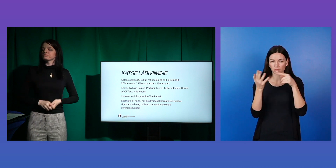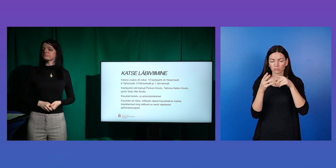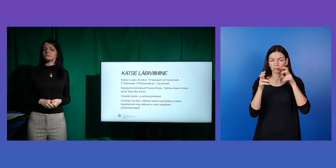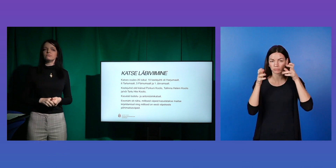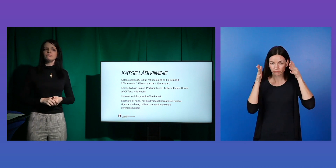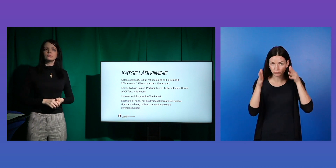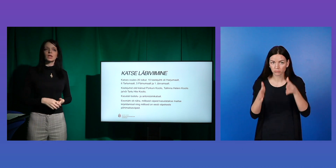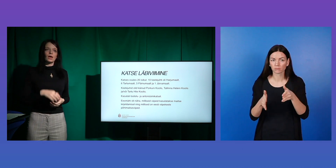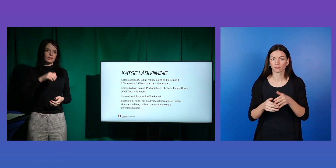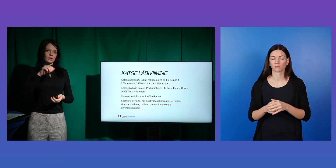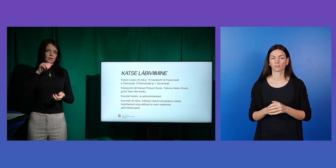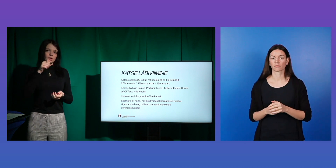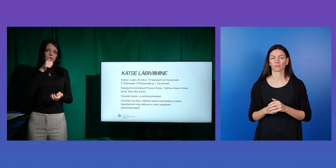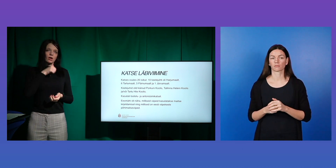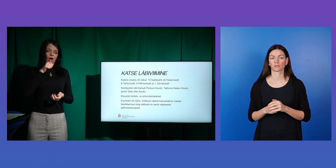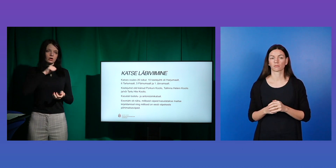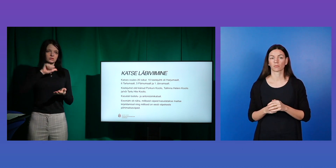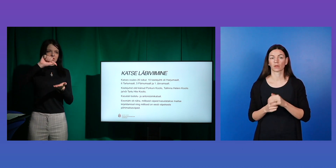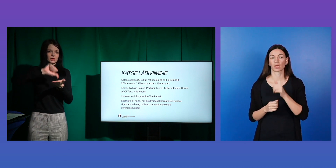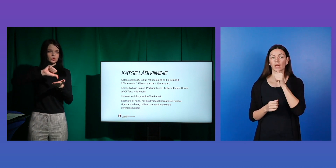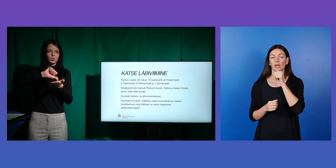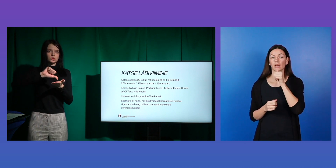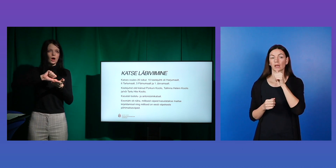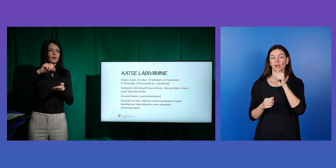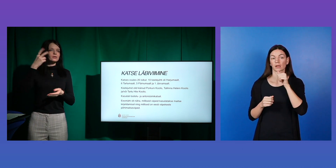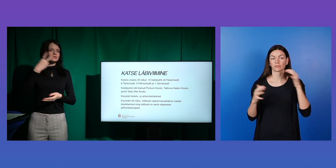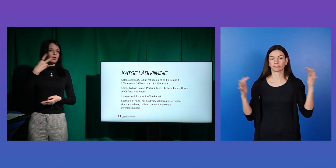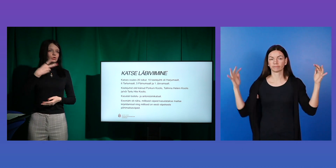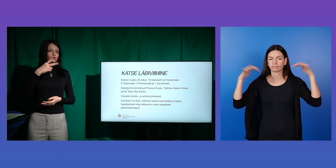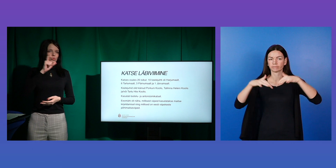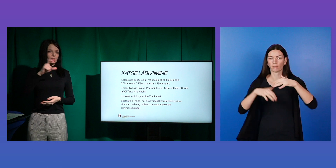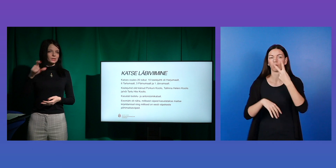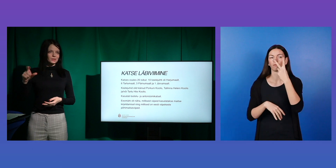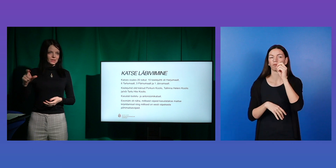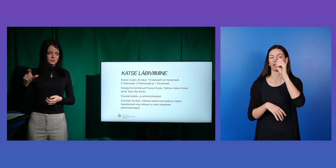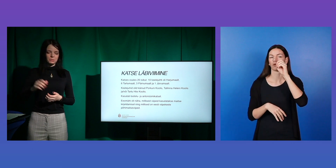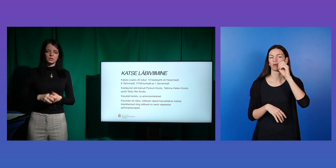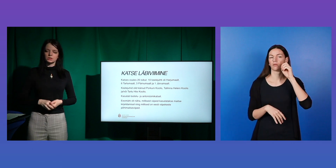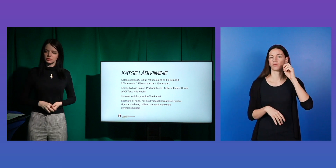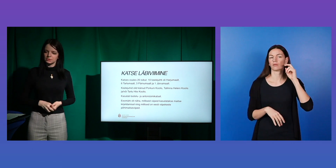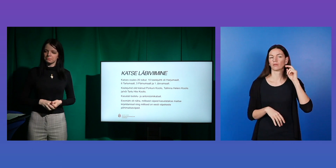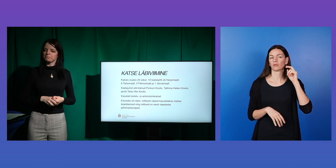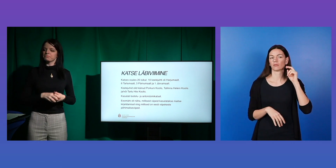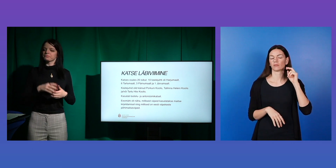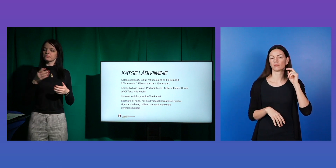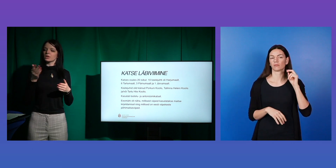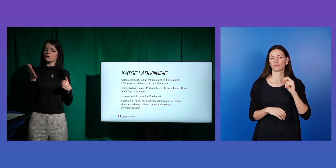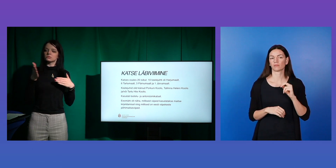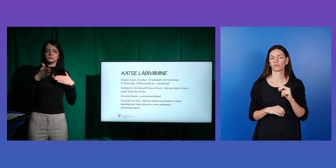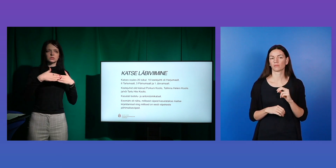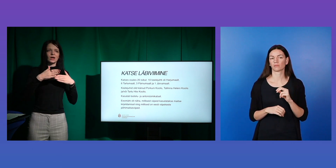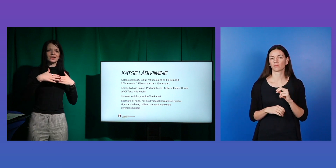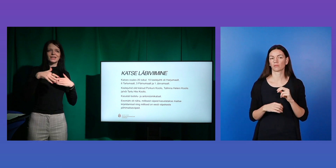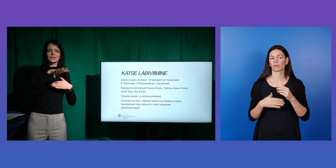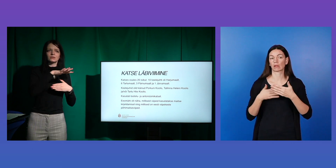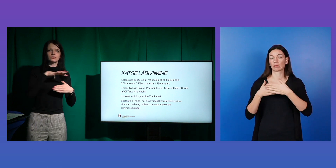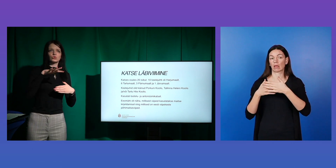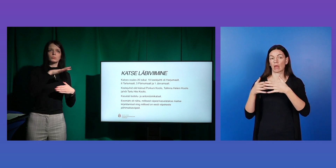maitseviipeid, siis nende kasutamist. Minu katses osales 20 inimest.